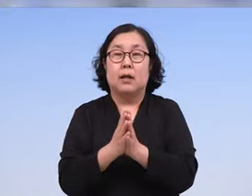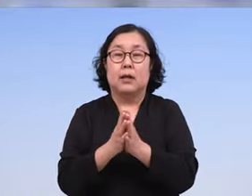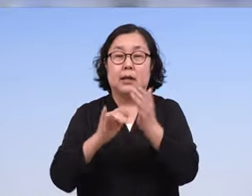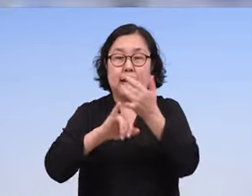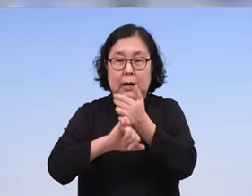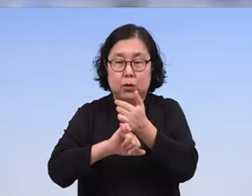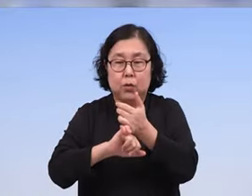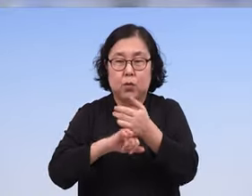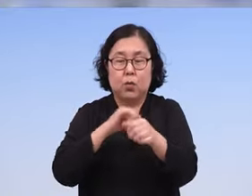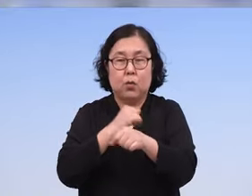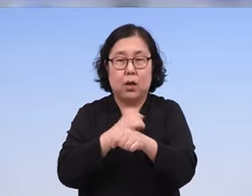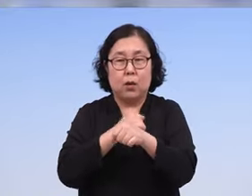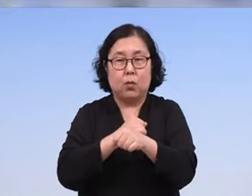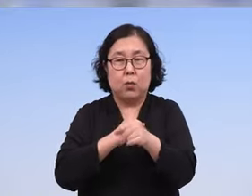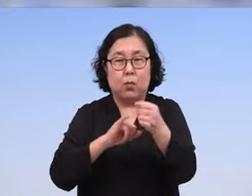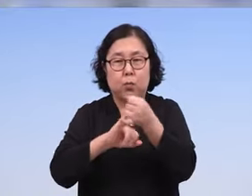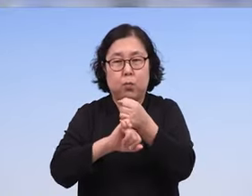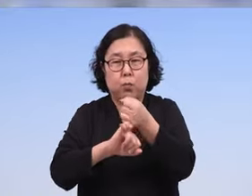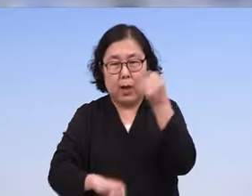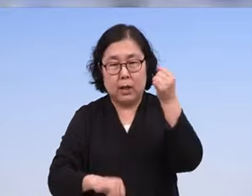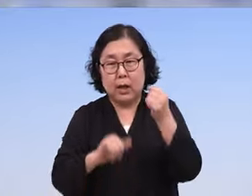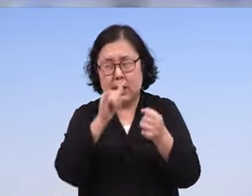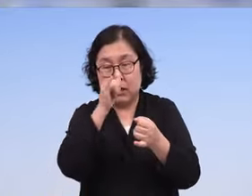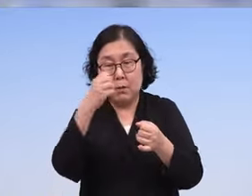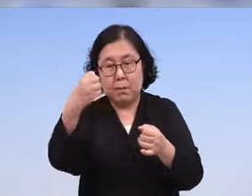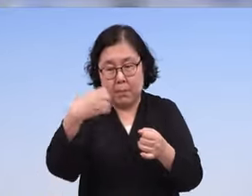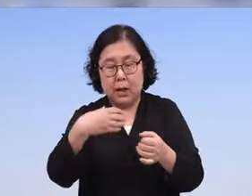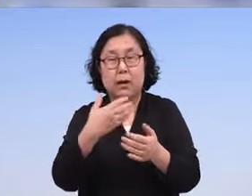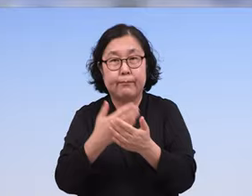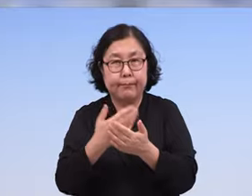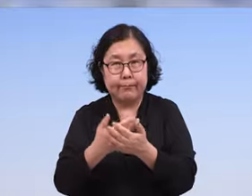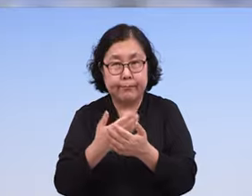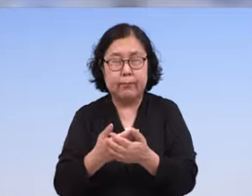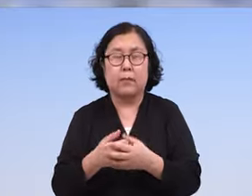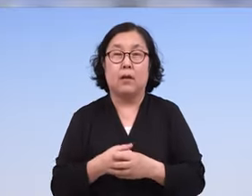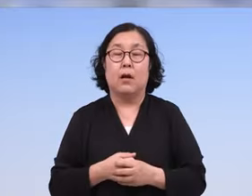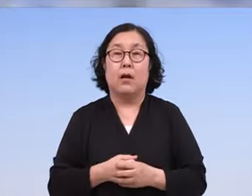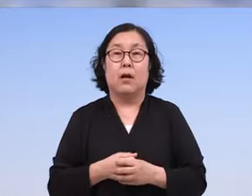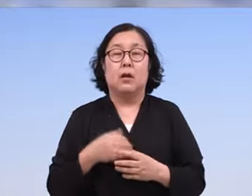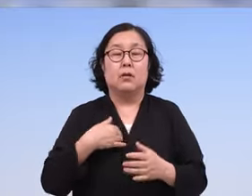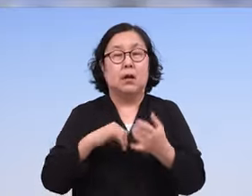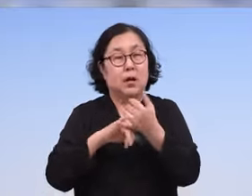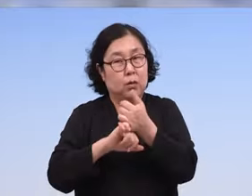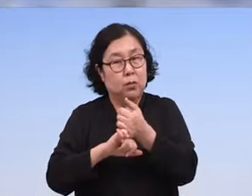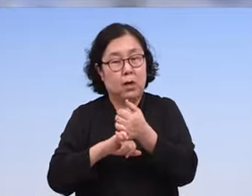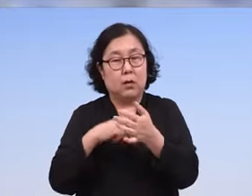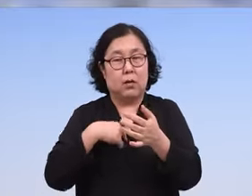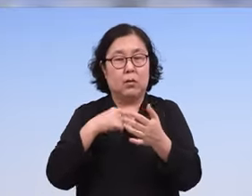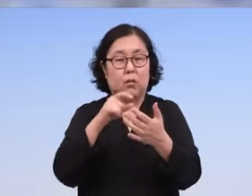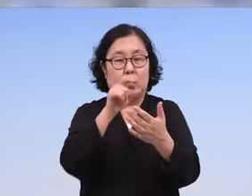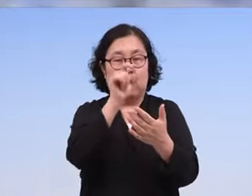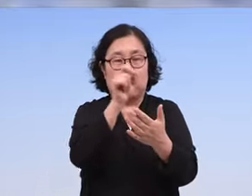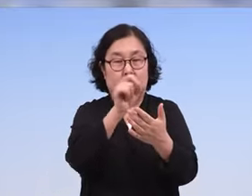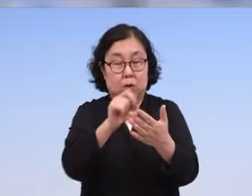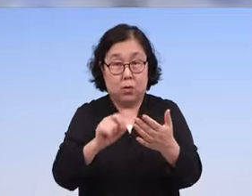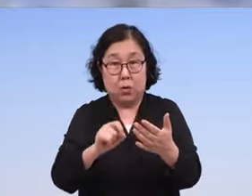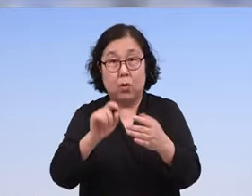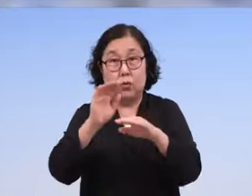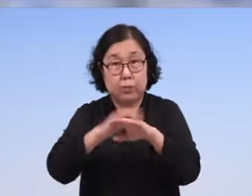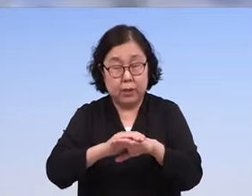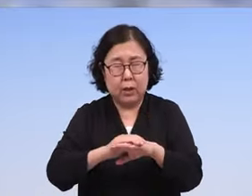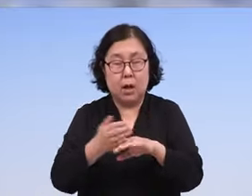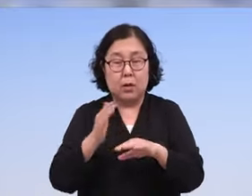약속해 놓고 깜빡하고 약속을 안 지킨 게 있으면 꼭 말을 해달라. 저는 이제 뭘 약속하면 꼭 메모를